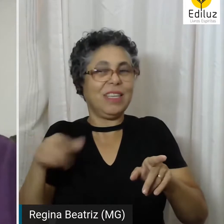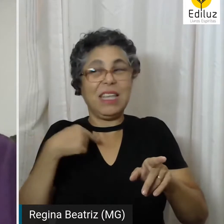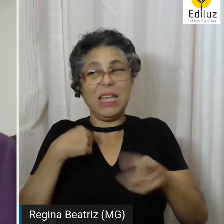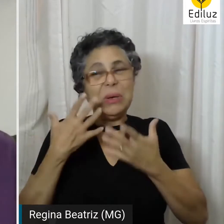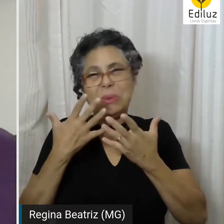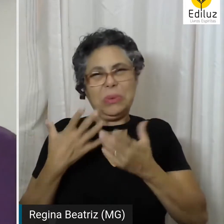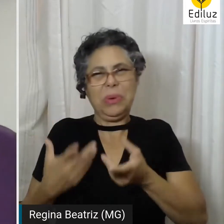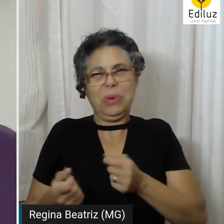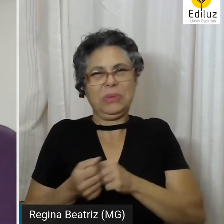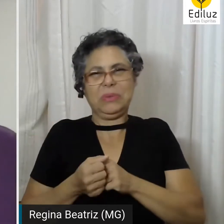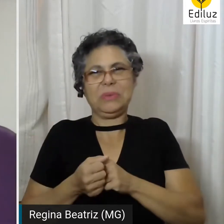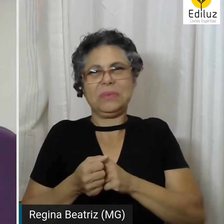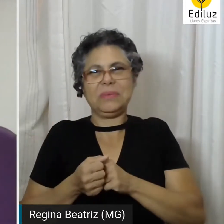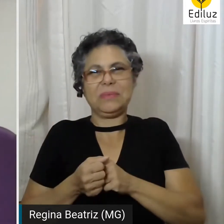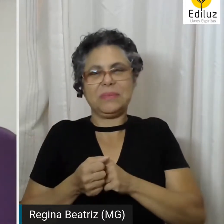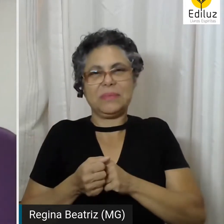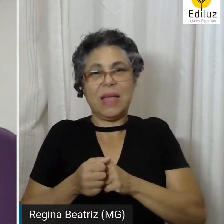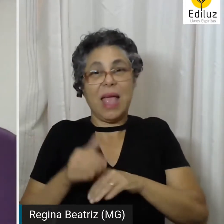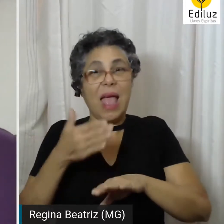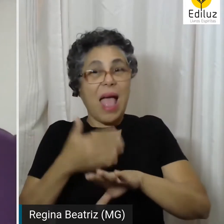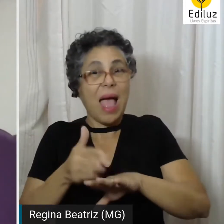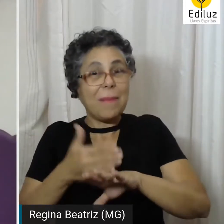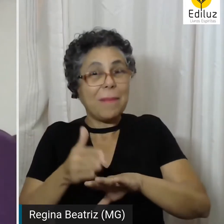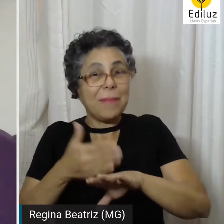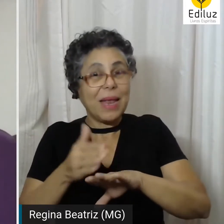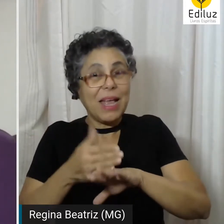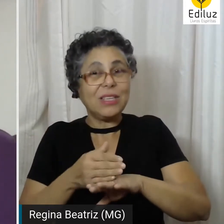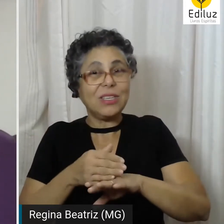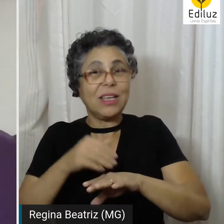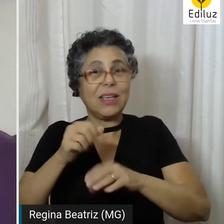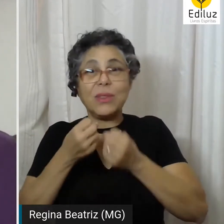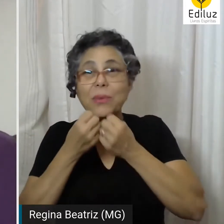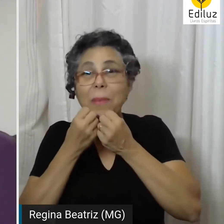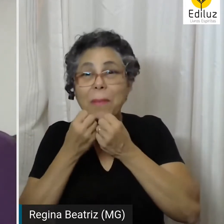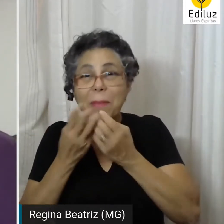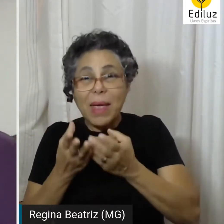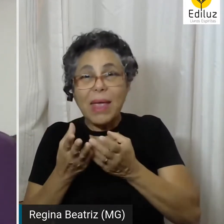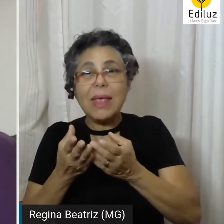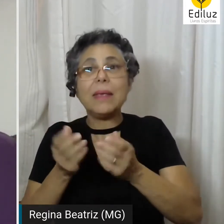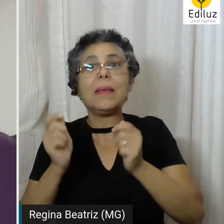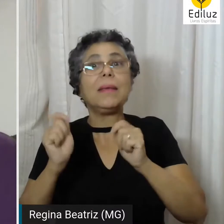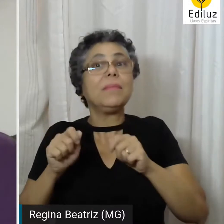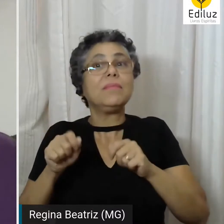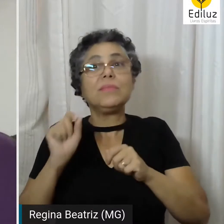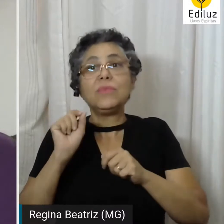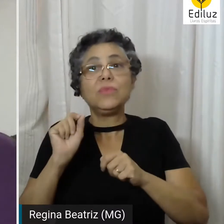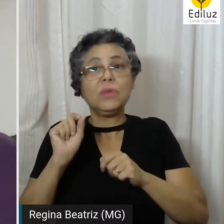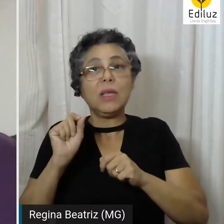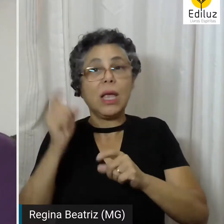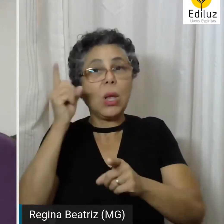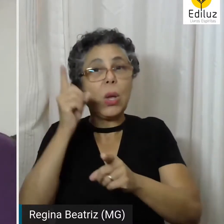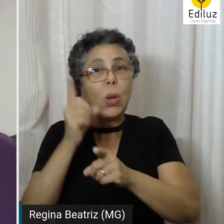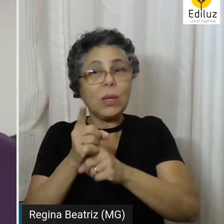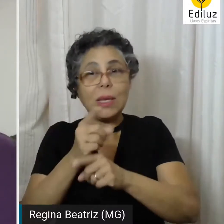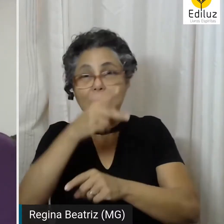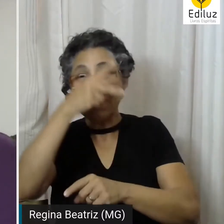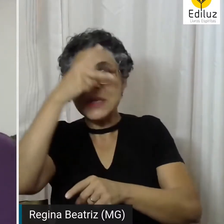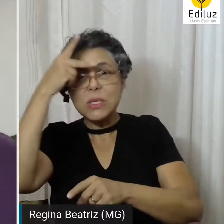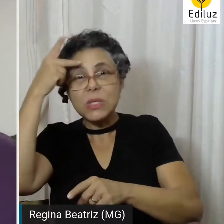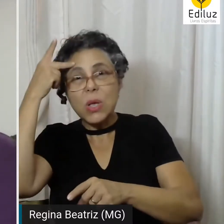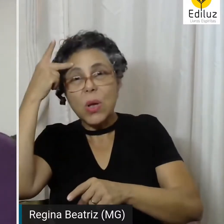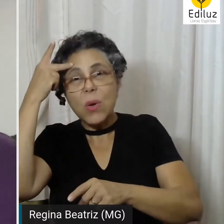olhos. A prática da beneficência precisa encontrar sujeitos capazes